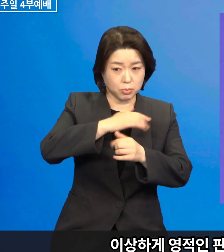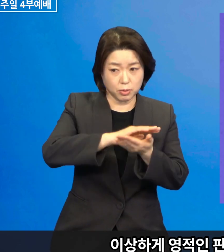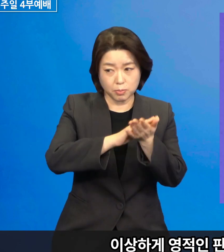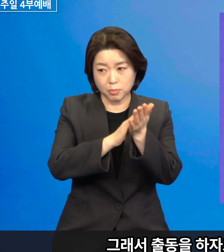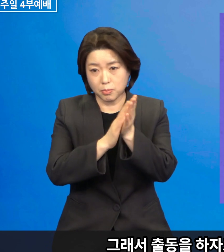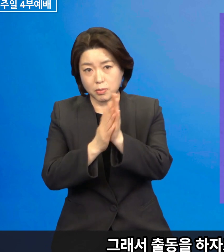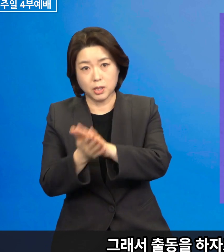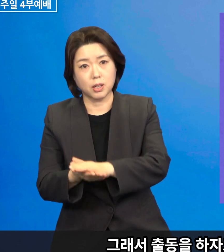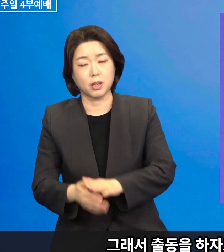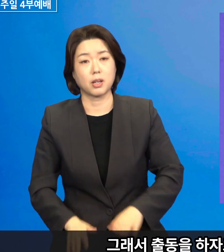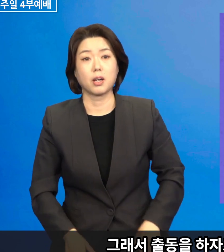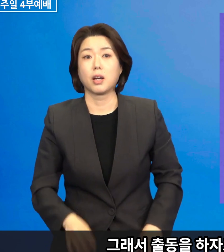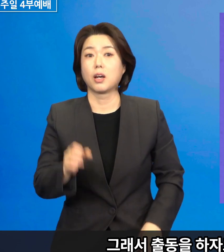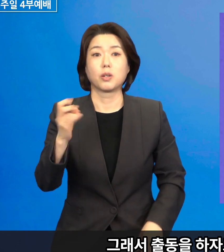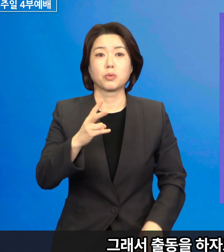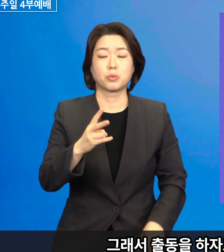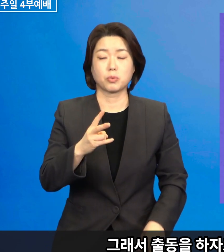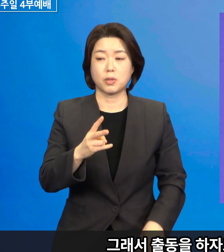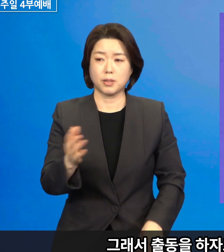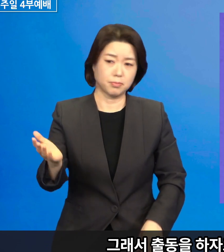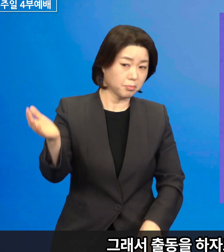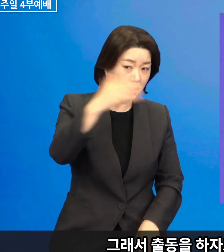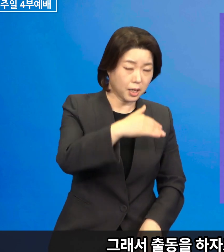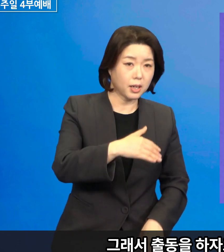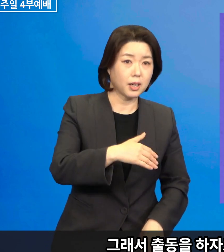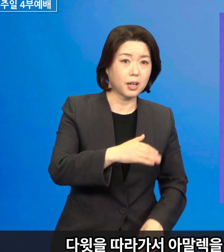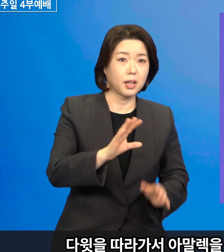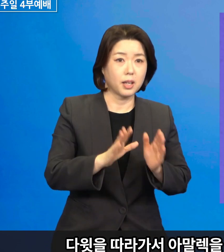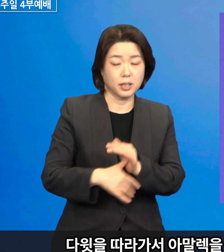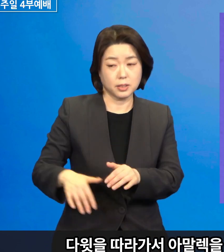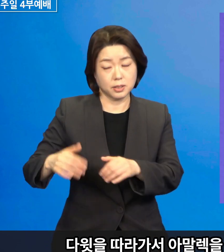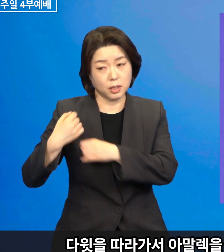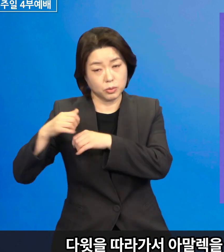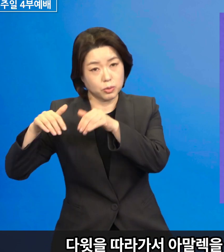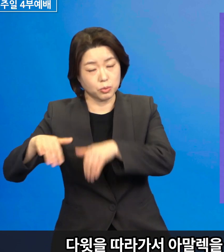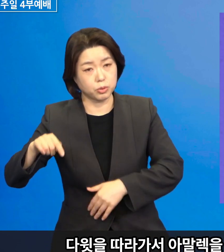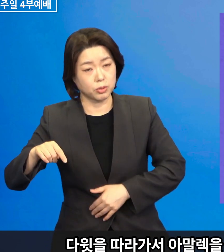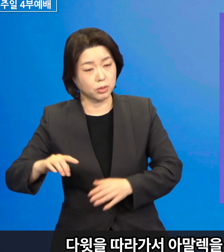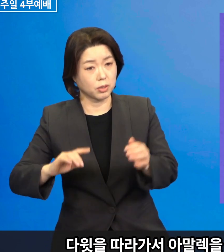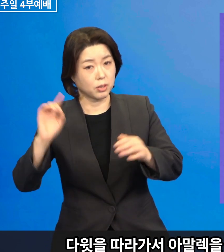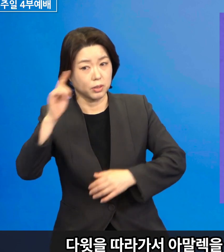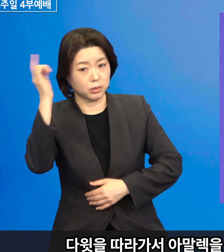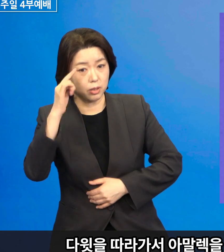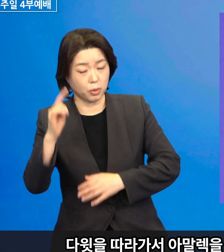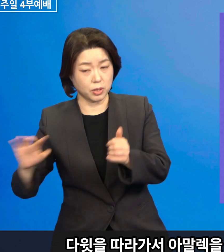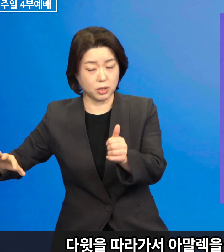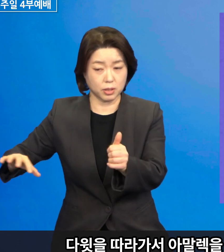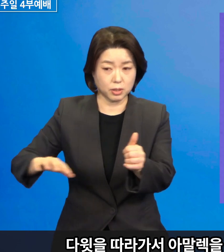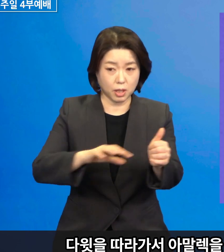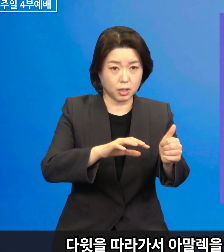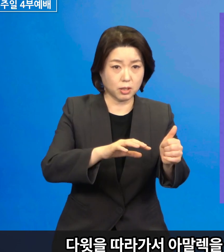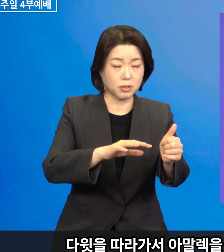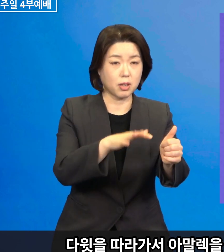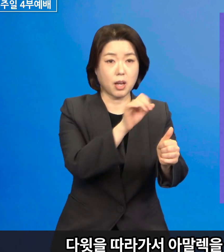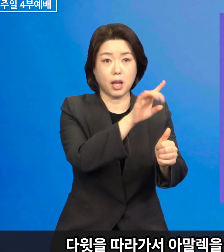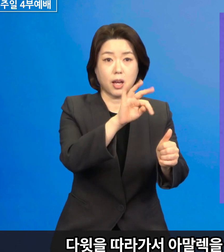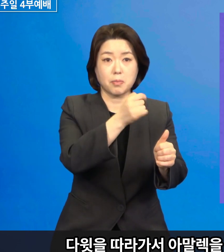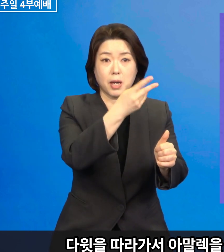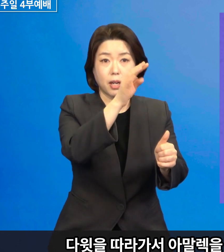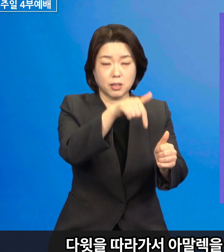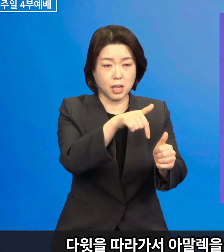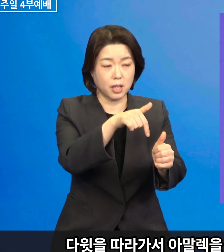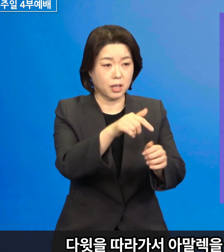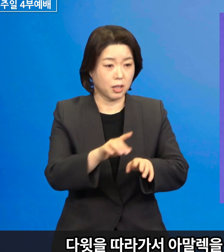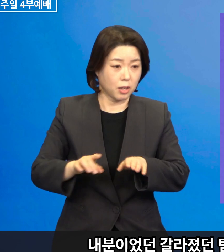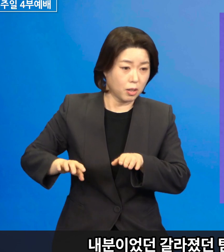바뀌어버렸어요. 그래서 출동을 하자고 했을 때 이 부하들이 다윗을 따라가서 아말렉을 추격하러 같이